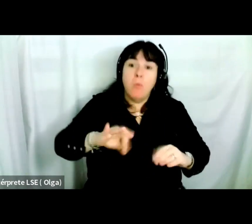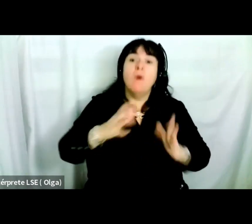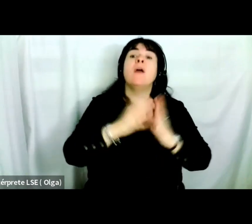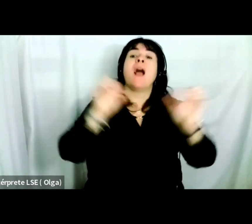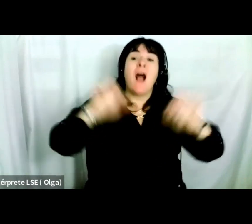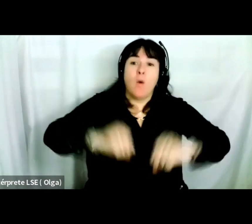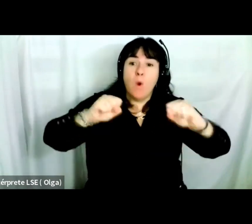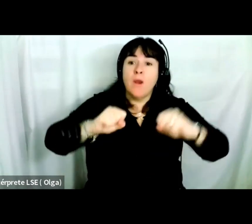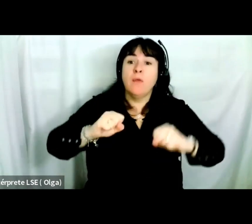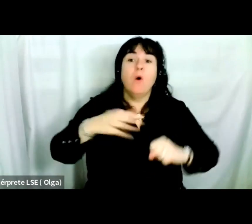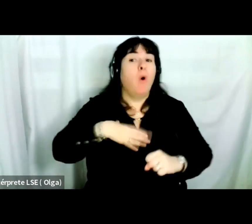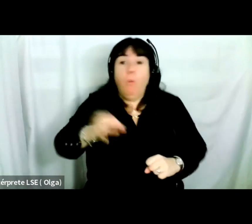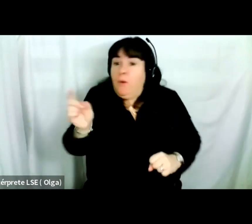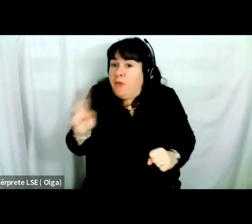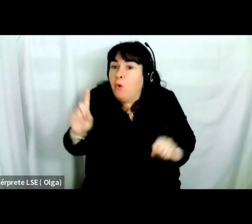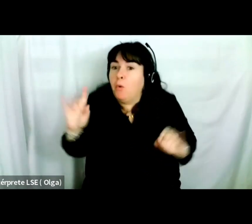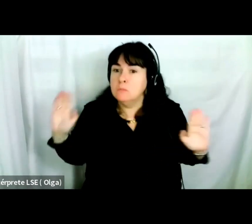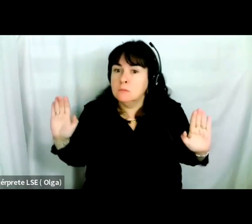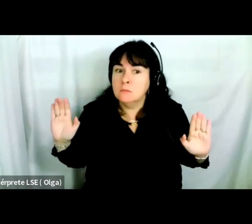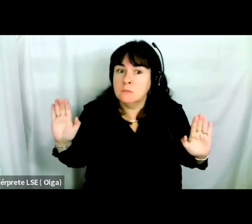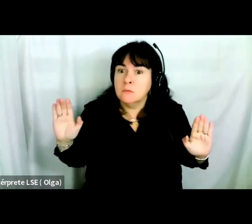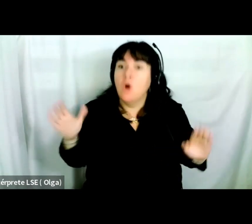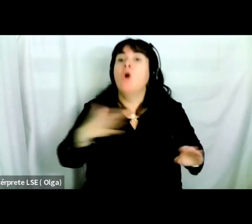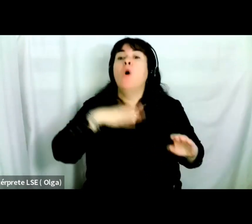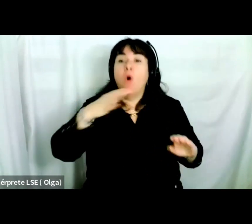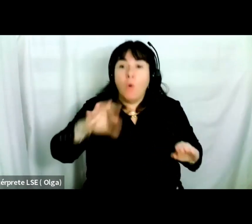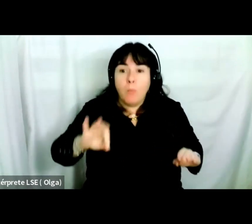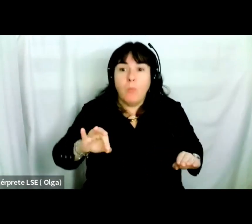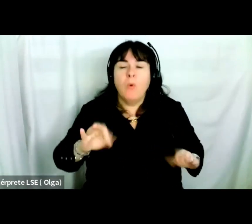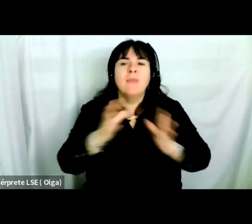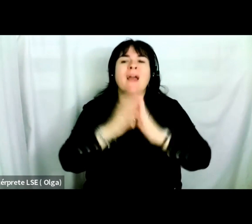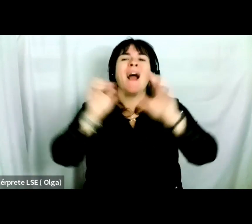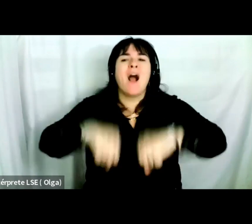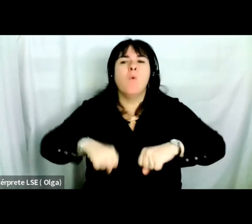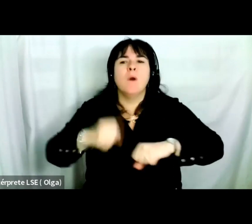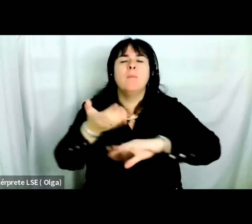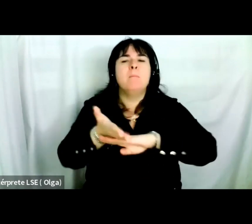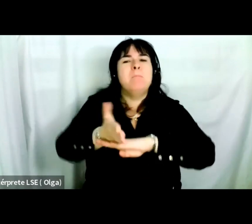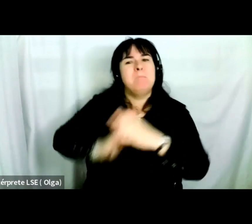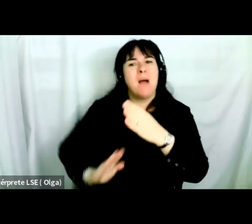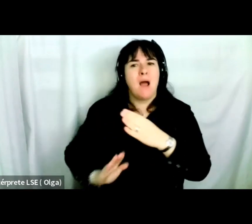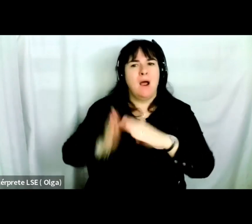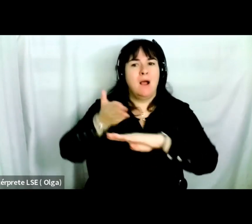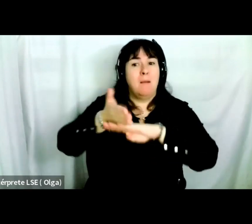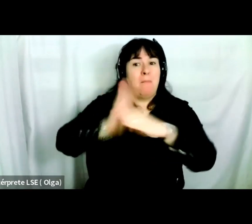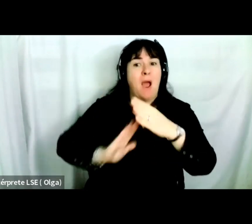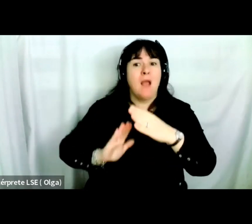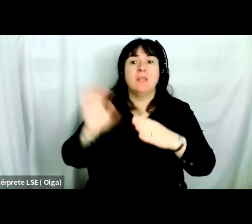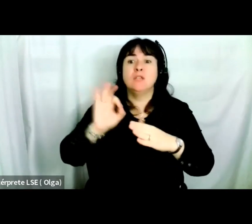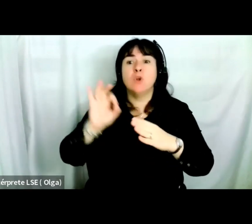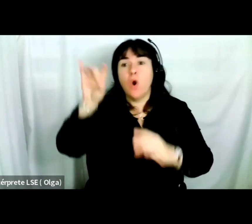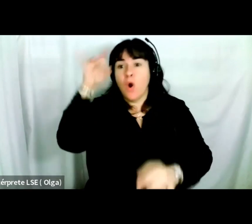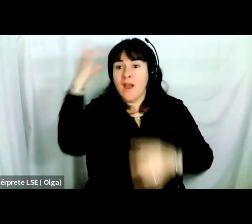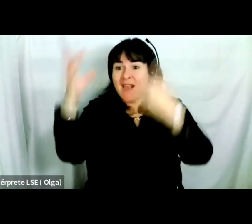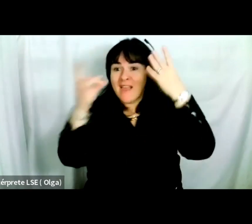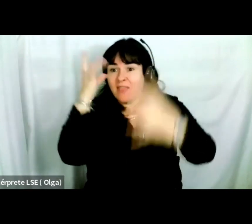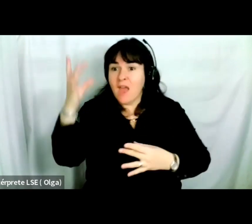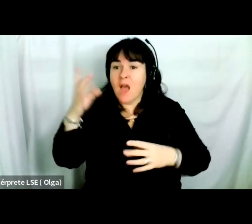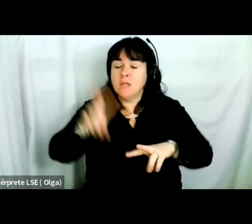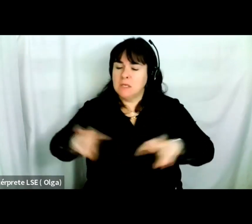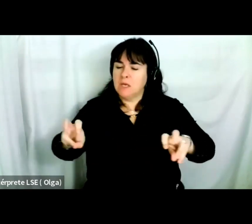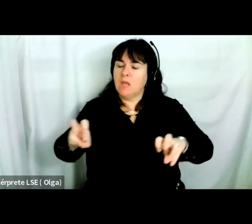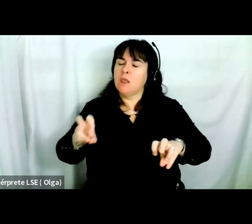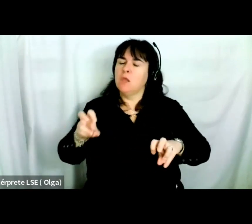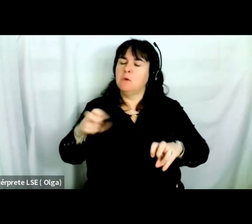no haber un acuerdo, o se pueden acordar solo partes de ideas que traíamos al proceso de